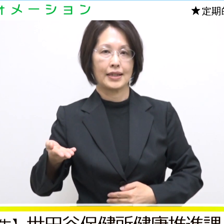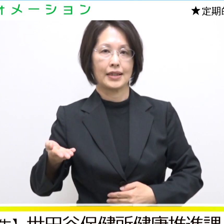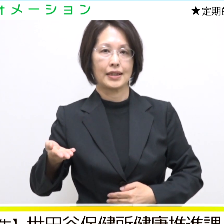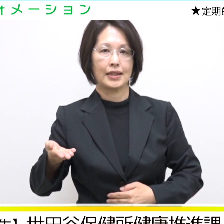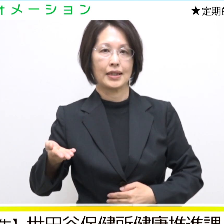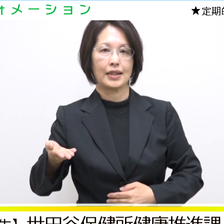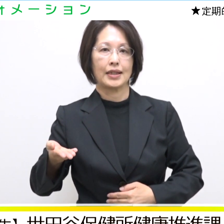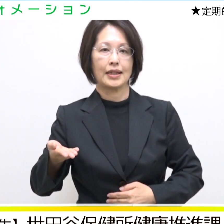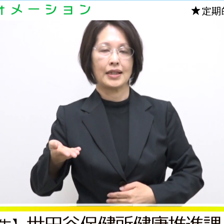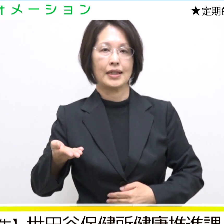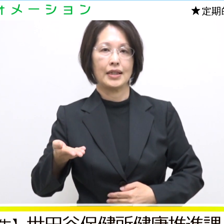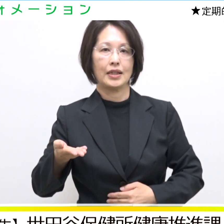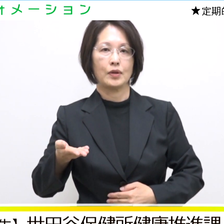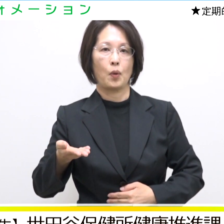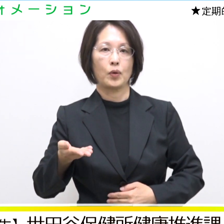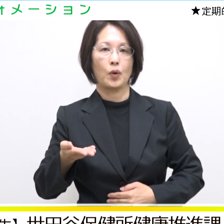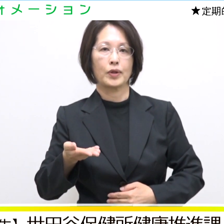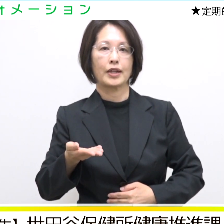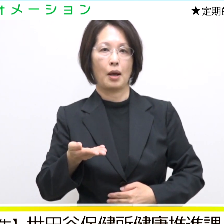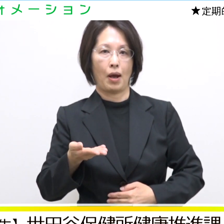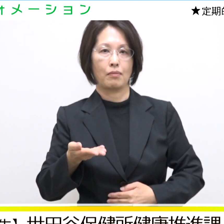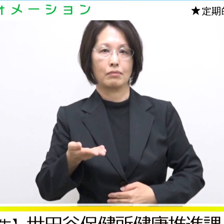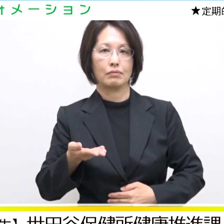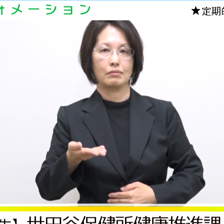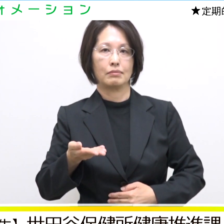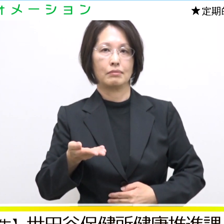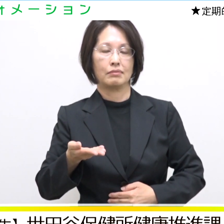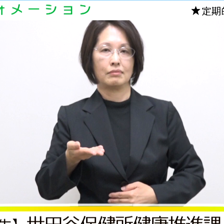54322447